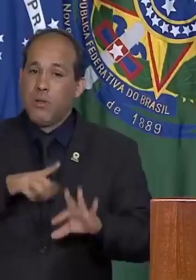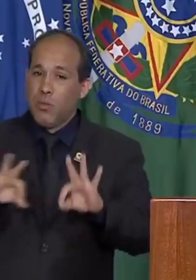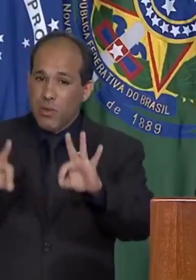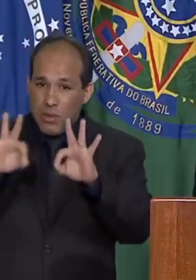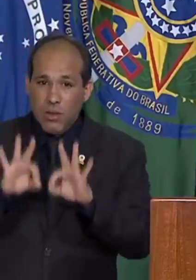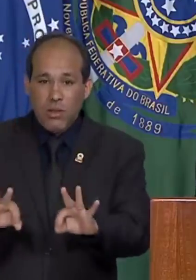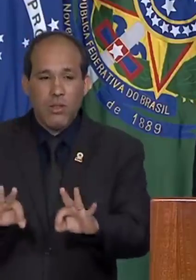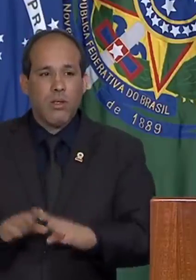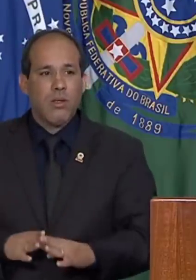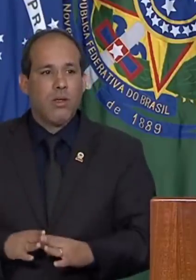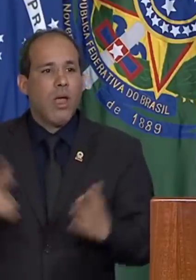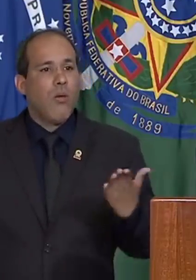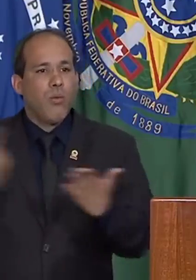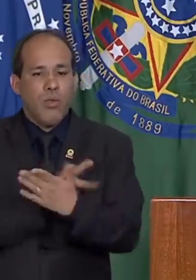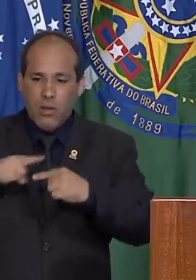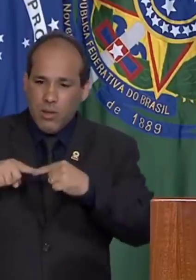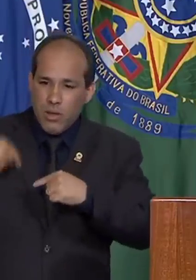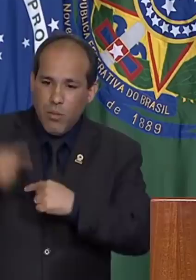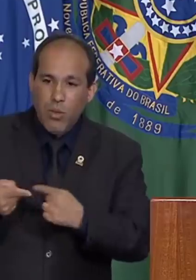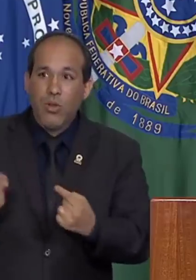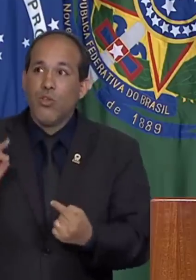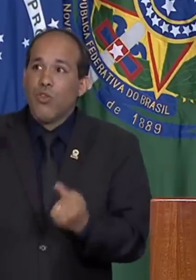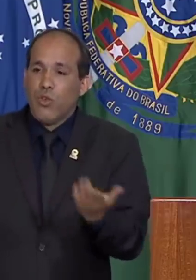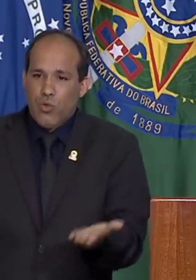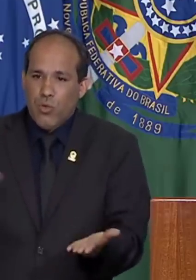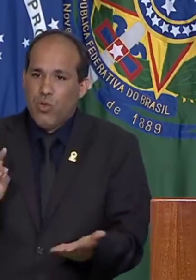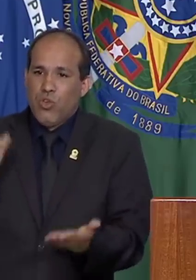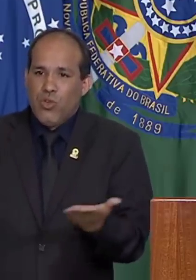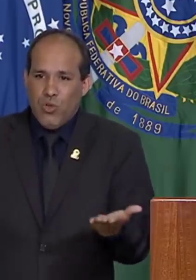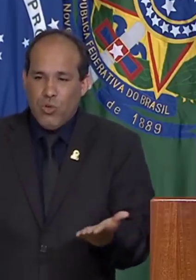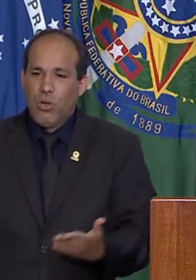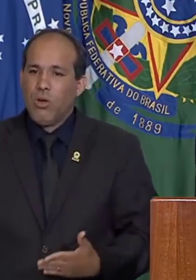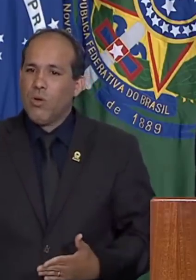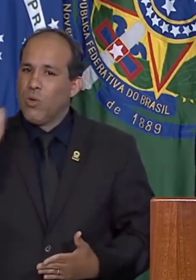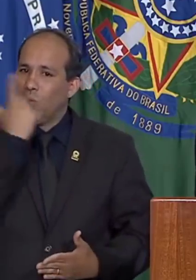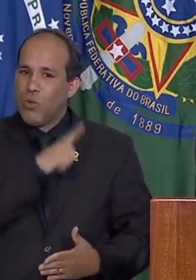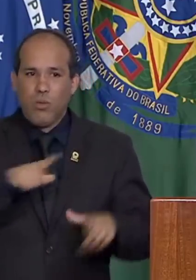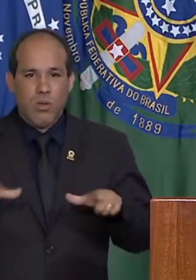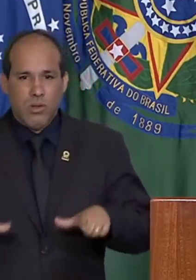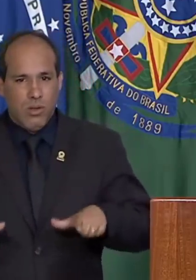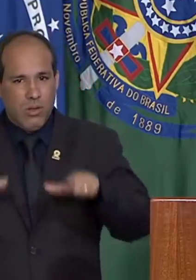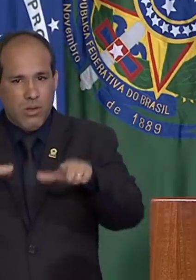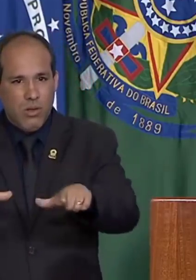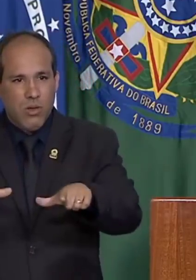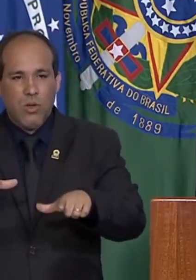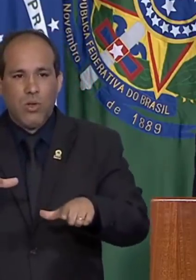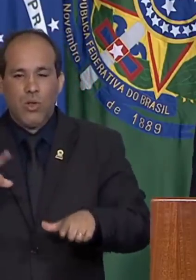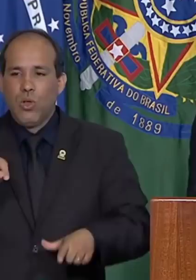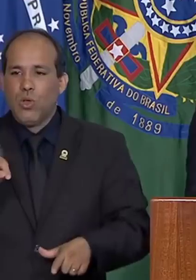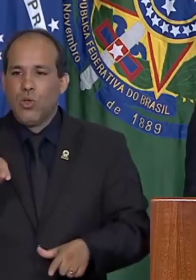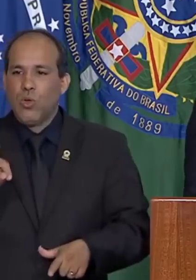certeza, o que vai acontecer depois dessa data, onde nós conseguimos então titularizar, ou